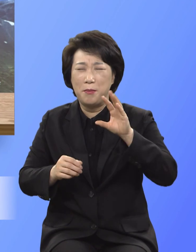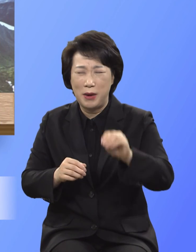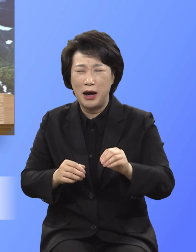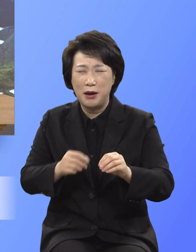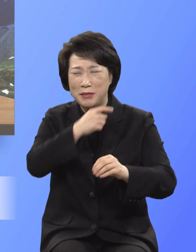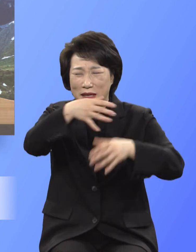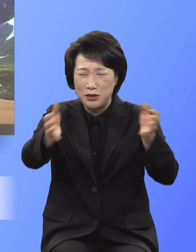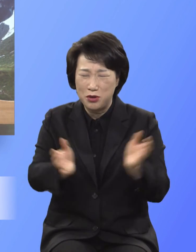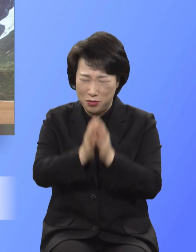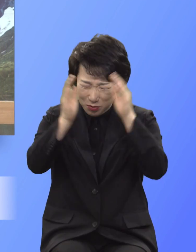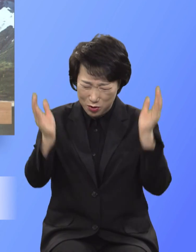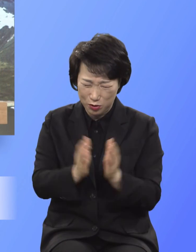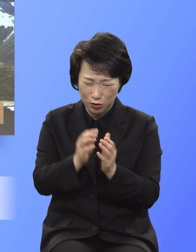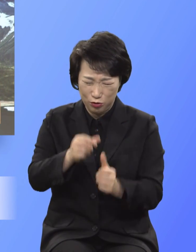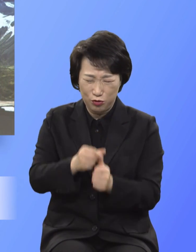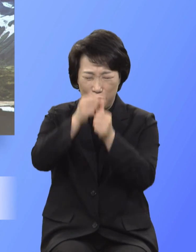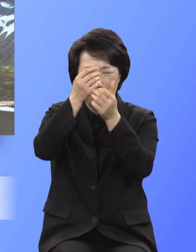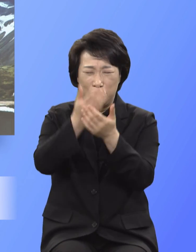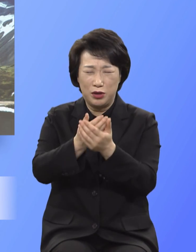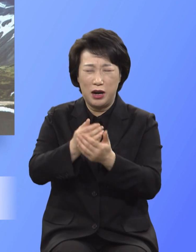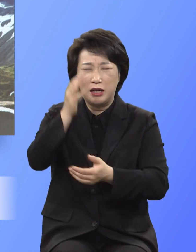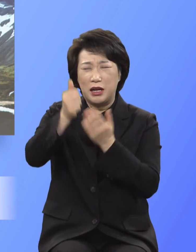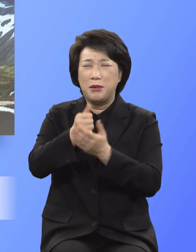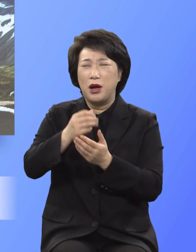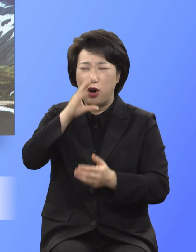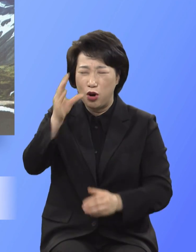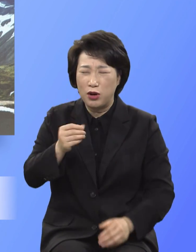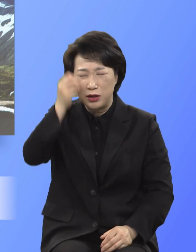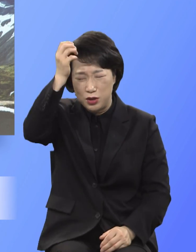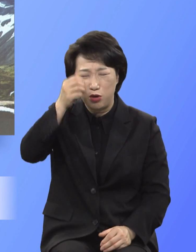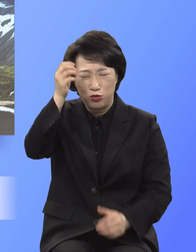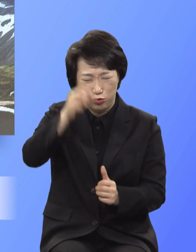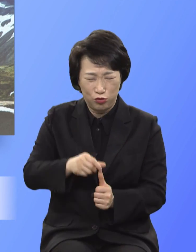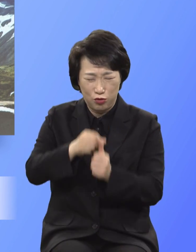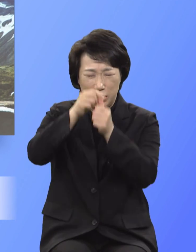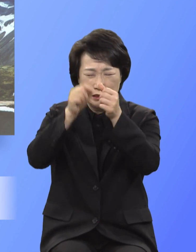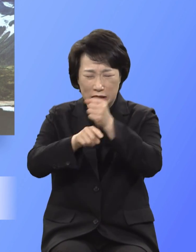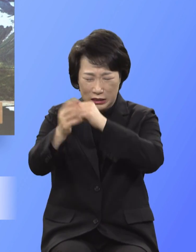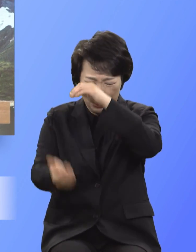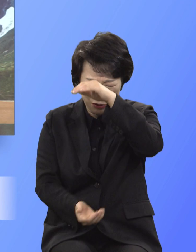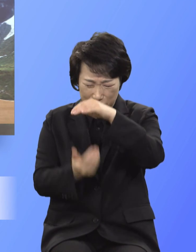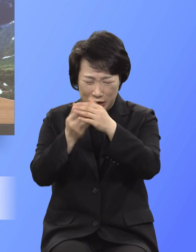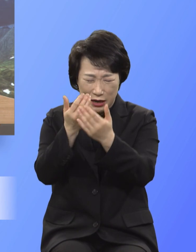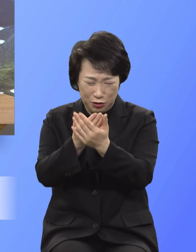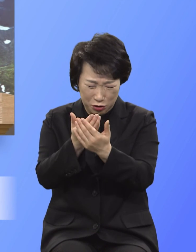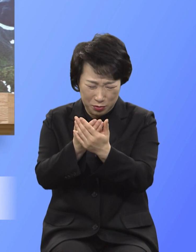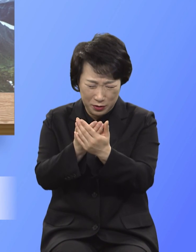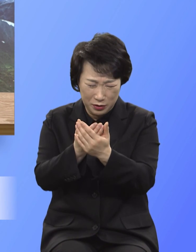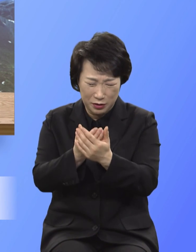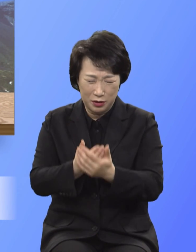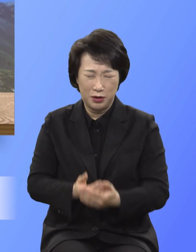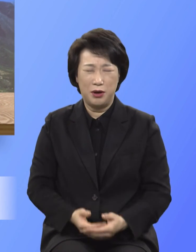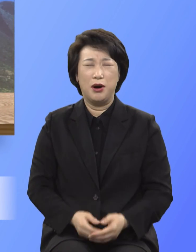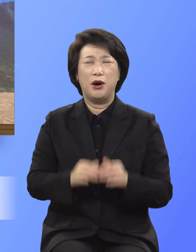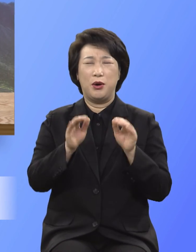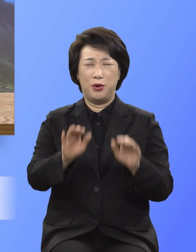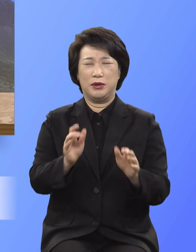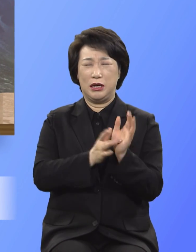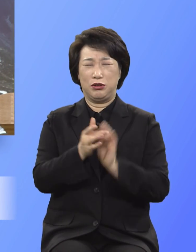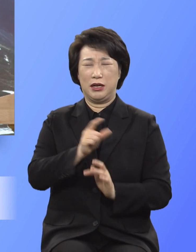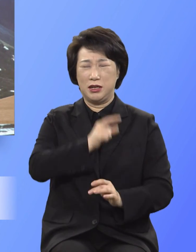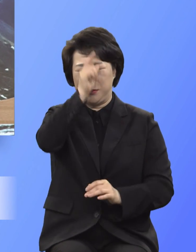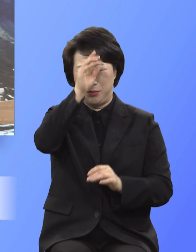살려주소서. 하나님의 거룩하신 영혼 구정의 뜻을 이루시기를 원합니다. 내 이름으로